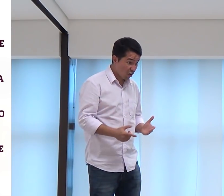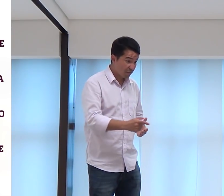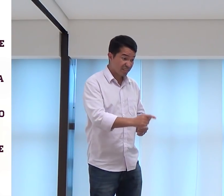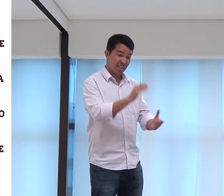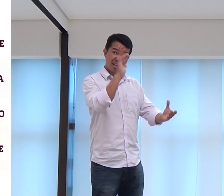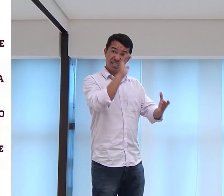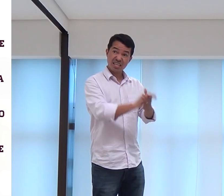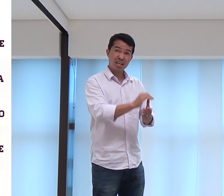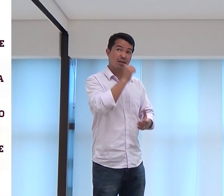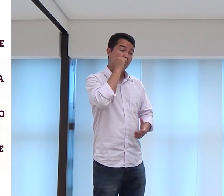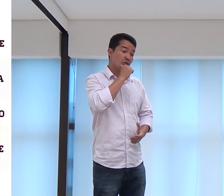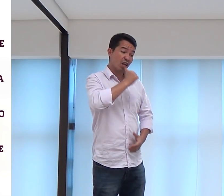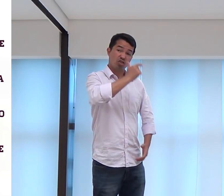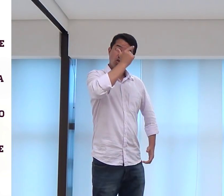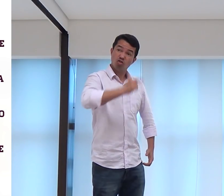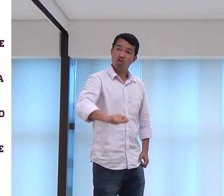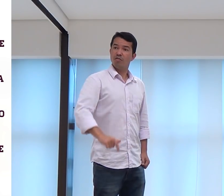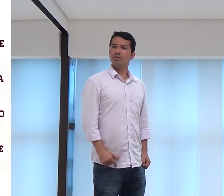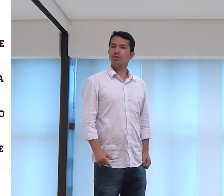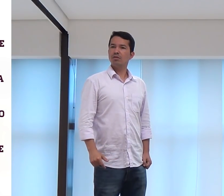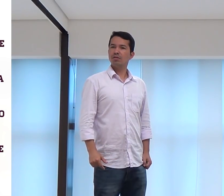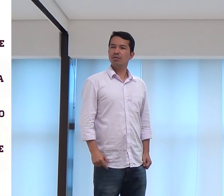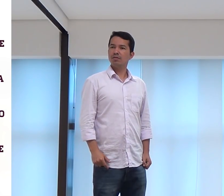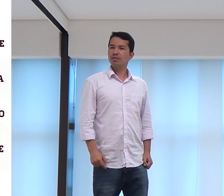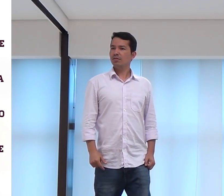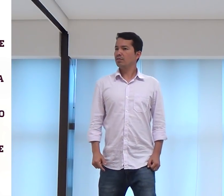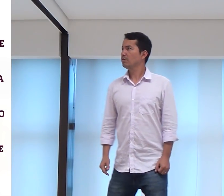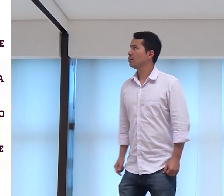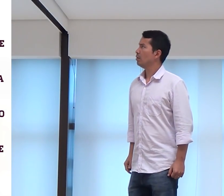novamente disse a ele: se case com ela novamente.